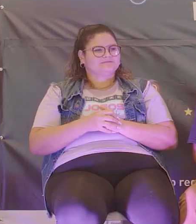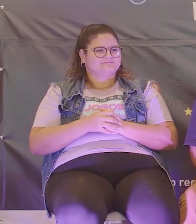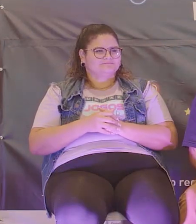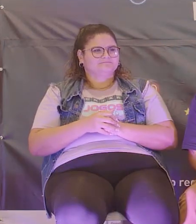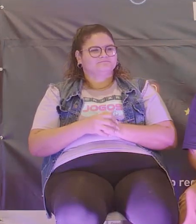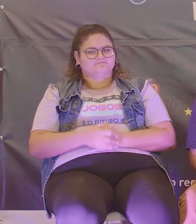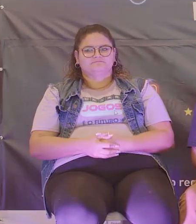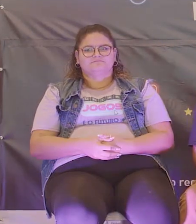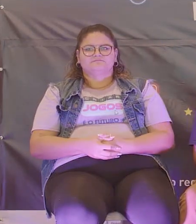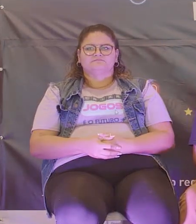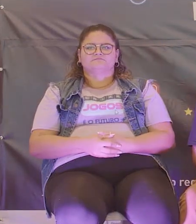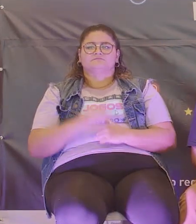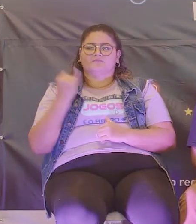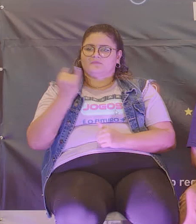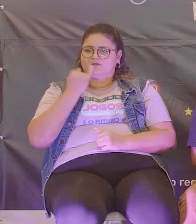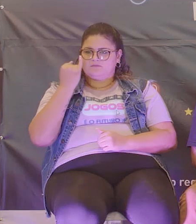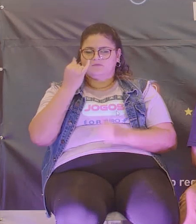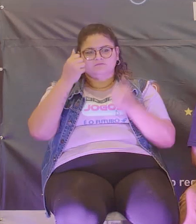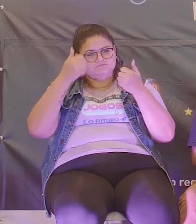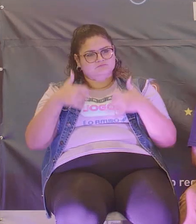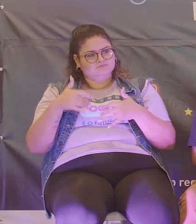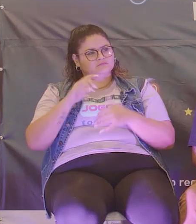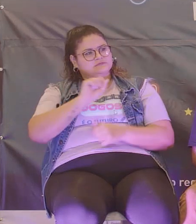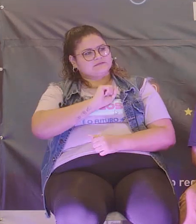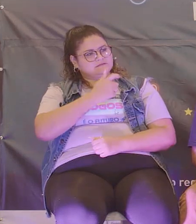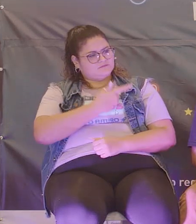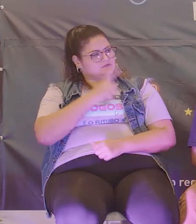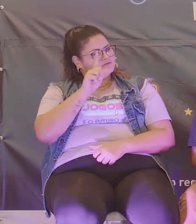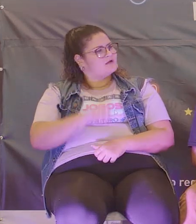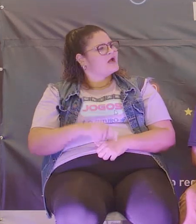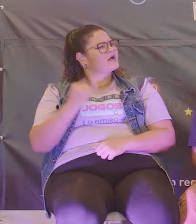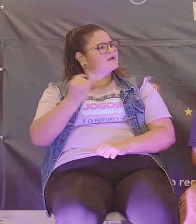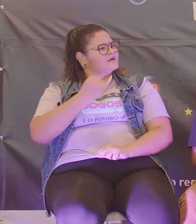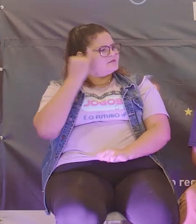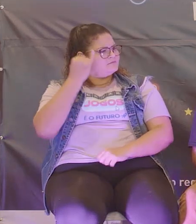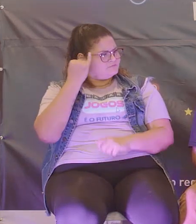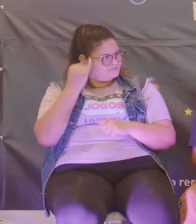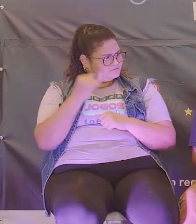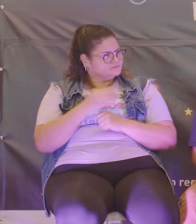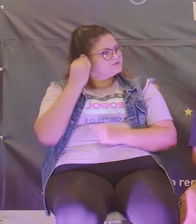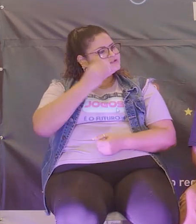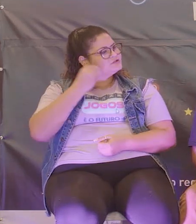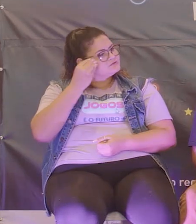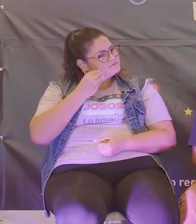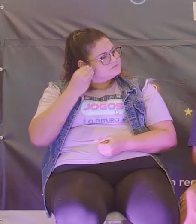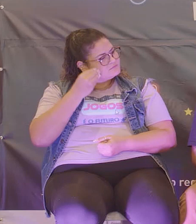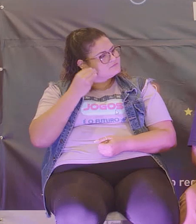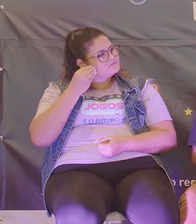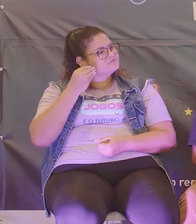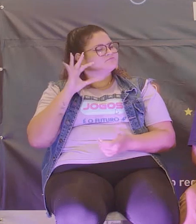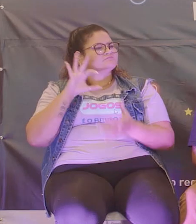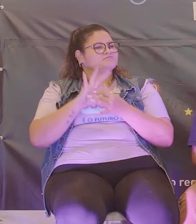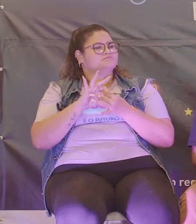E é de suma importância, como você disse, a ICC de São Gonçalo, né? Você trazer um pouco da sua experiência, você morando aqui, né? Você sendo